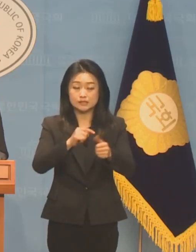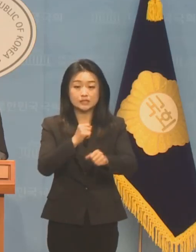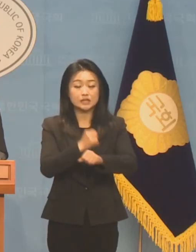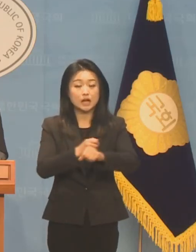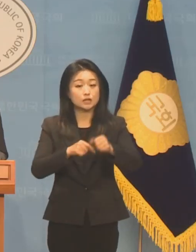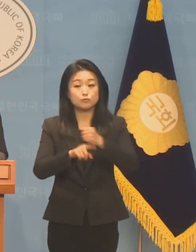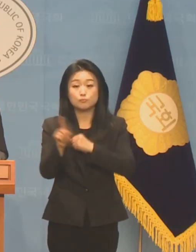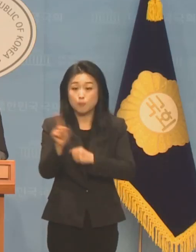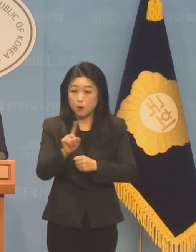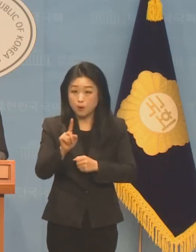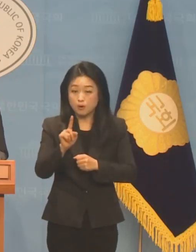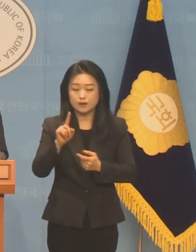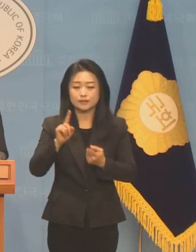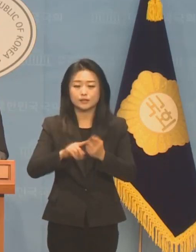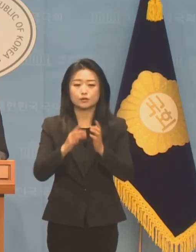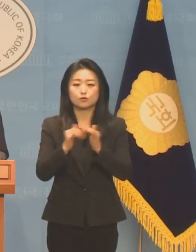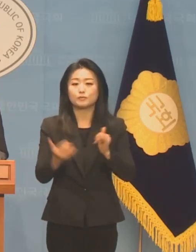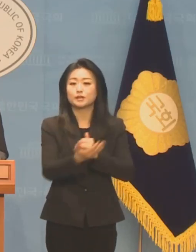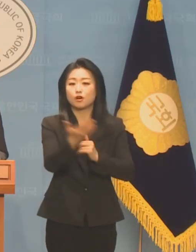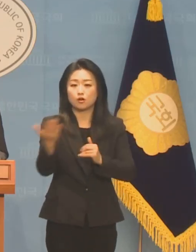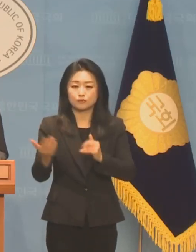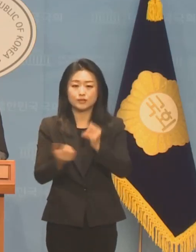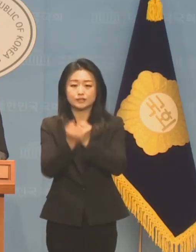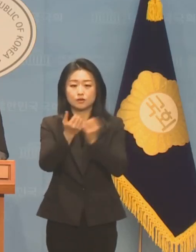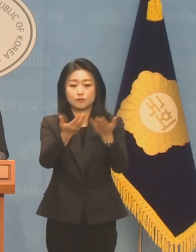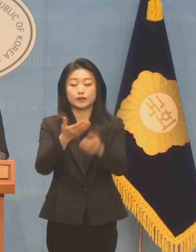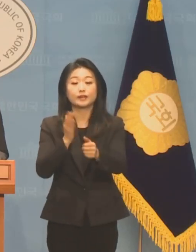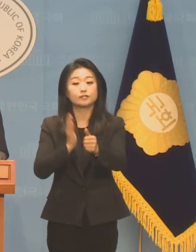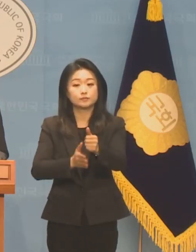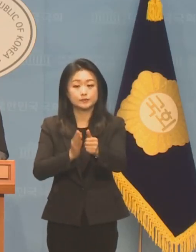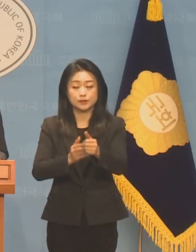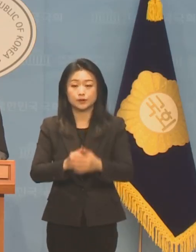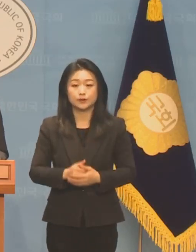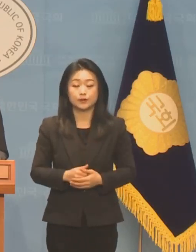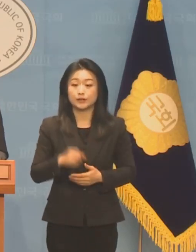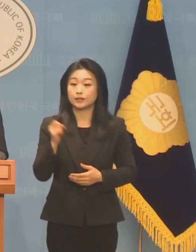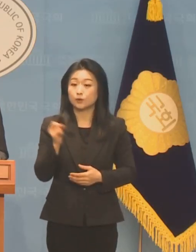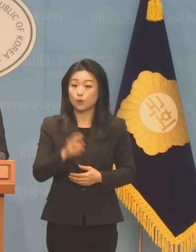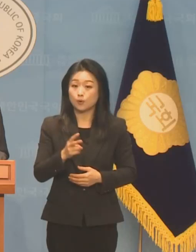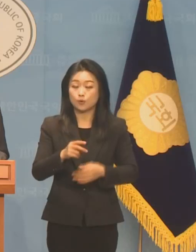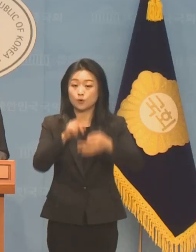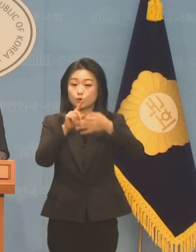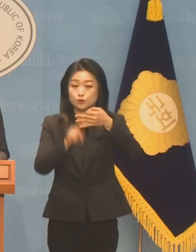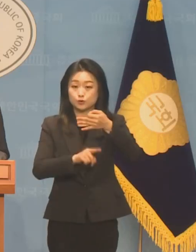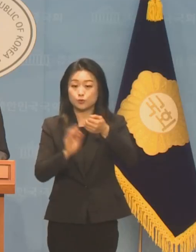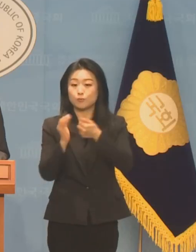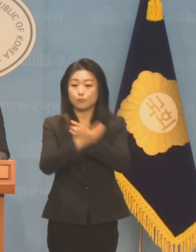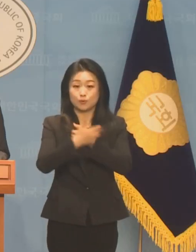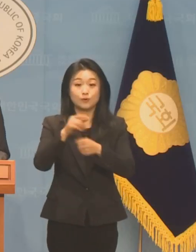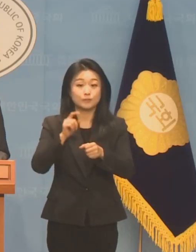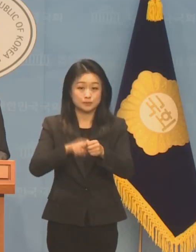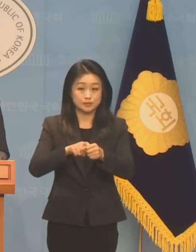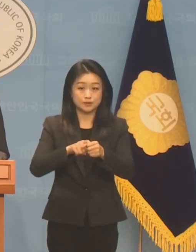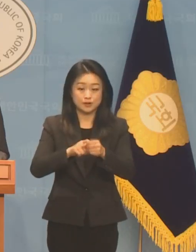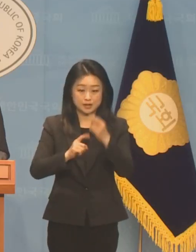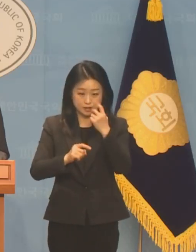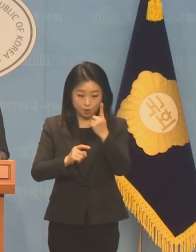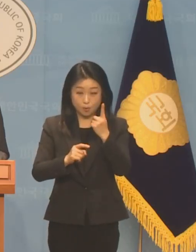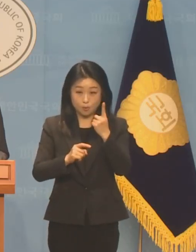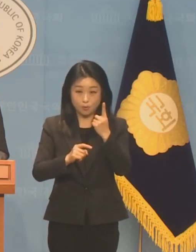했는지 당장 국민 앞에 밝혀야 합니다. 아울러 윤석열 씨를 보호하기 위해